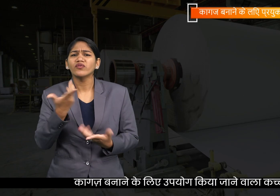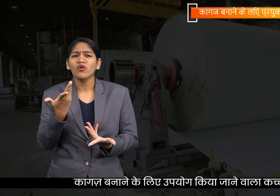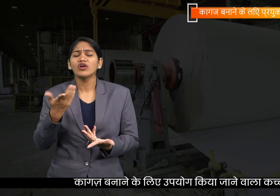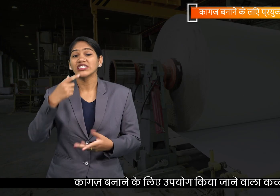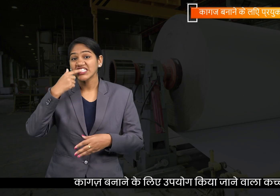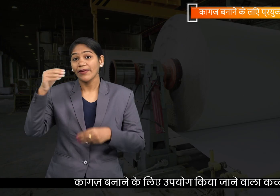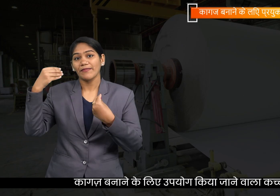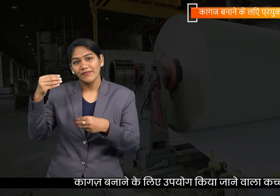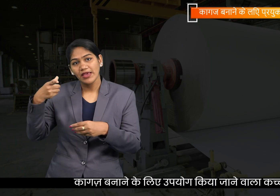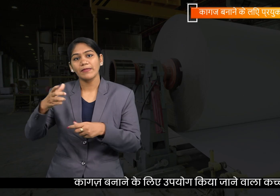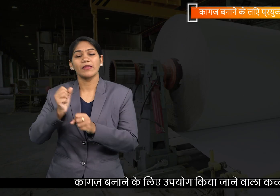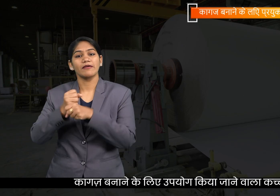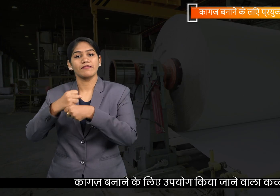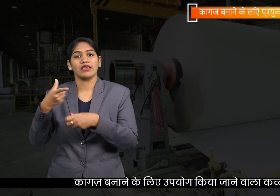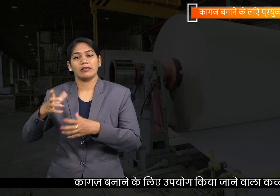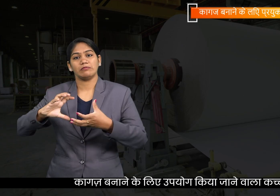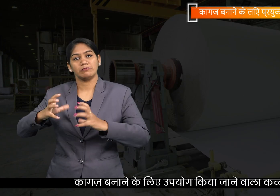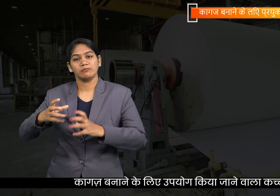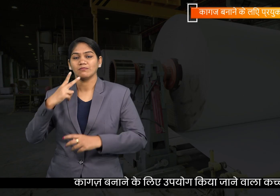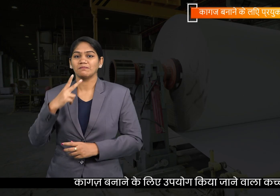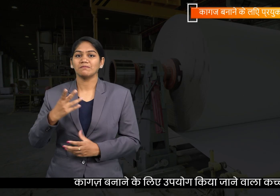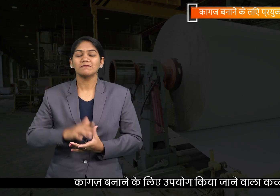किया जाने वाला कच्चा माल।